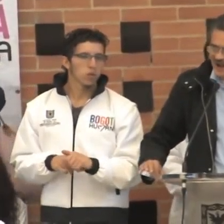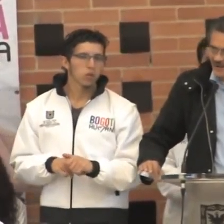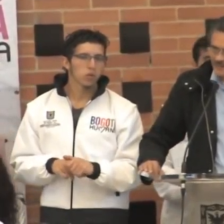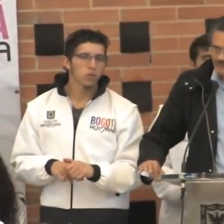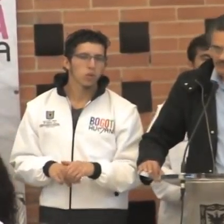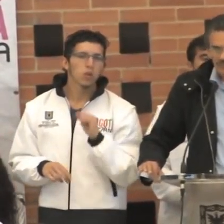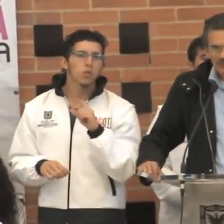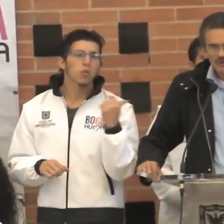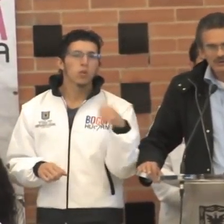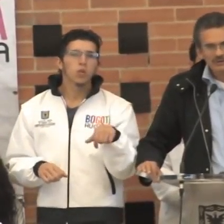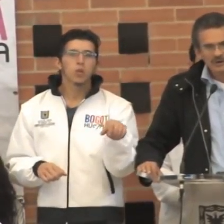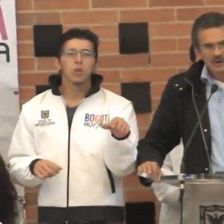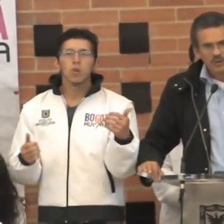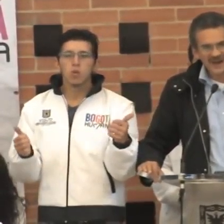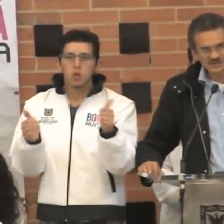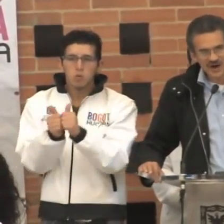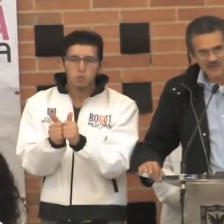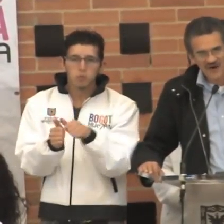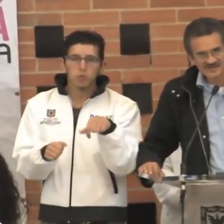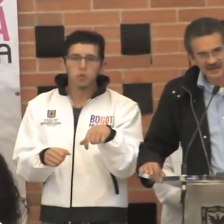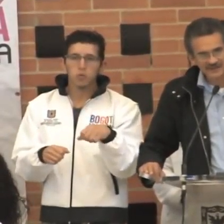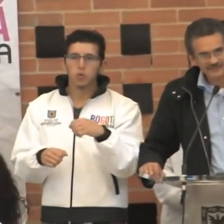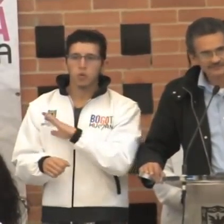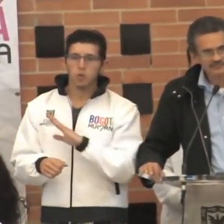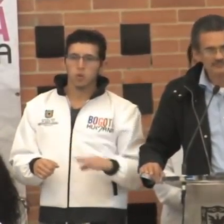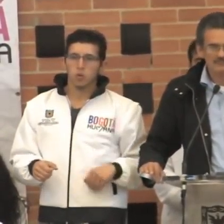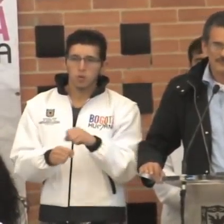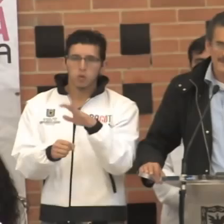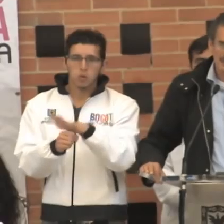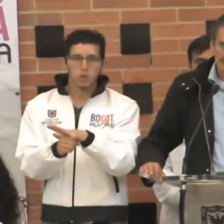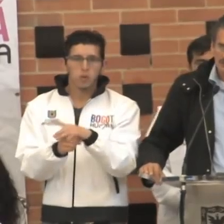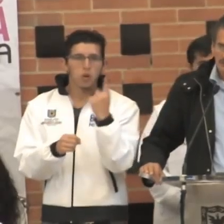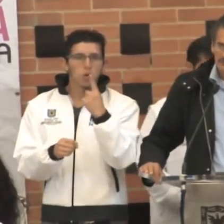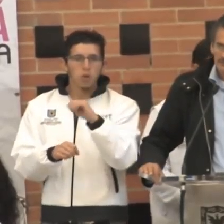distrital una sola fuerza,